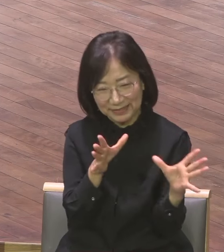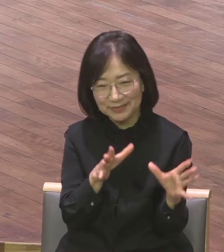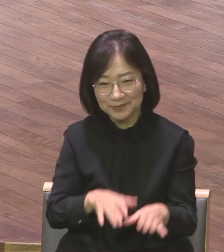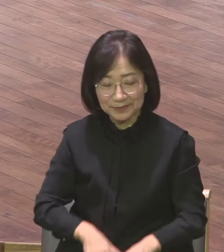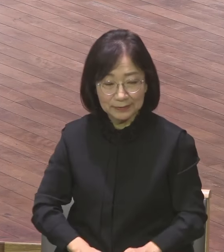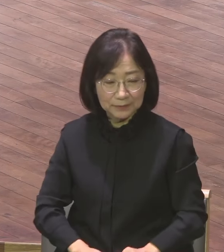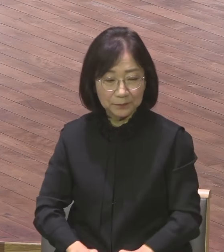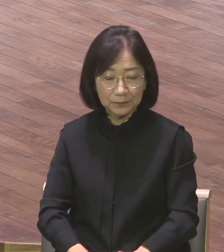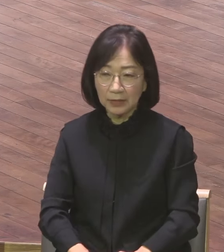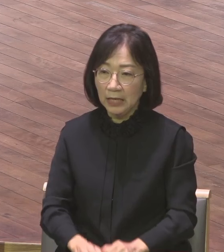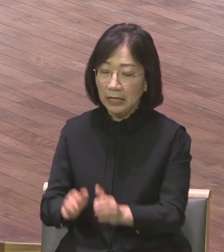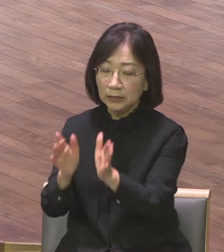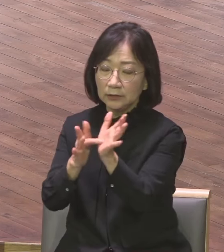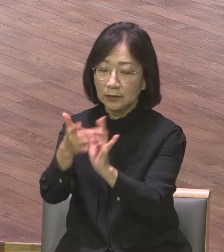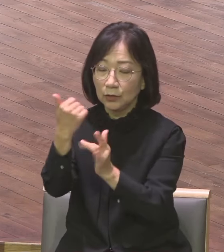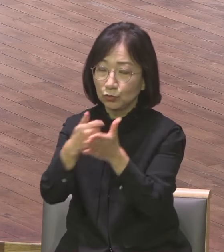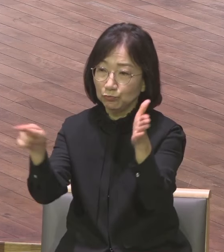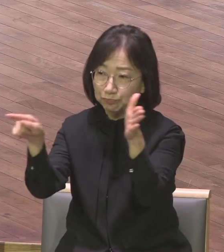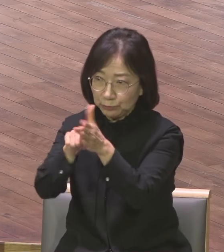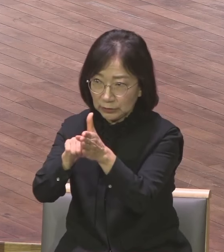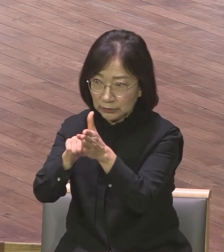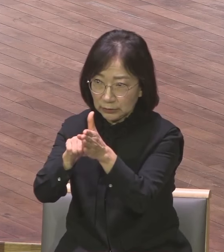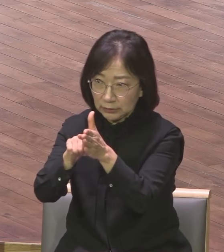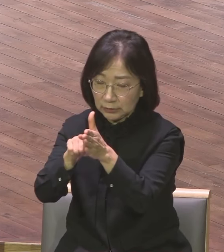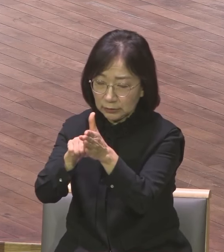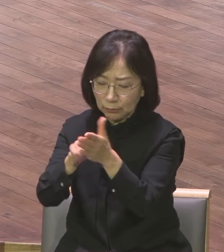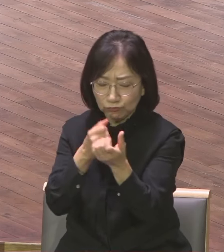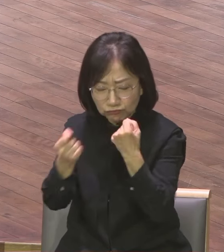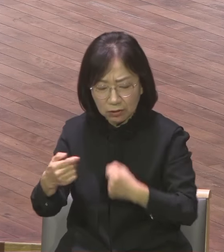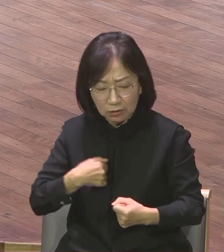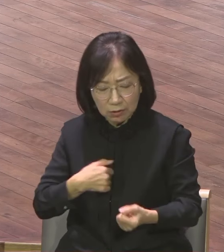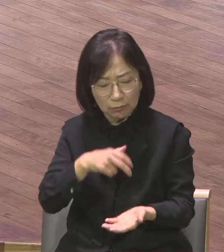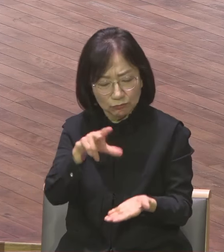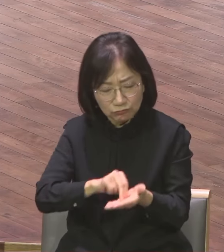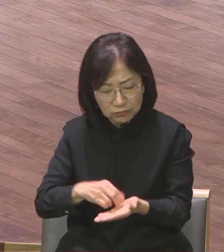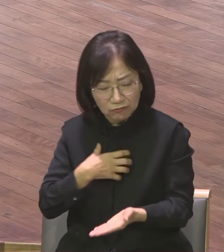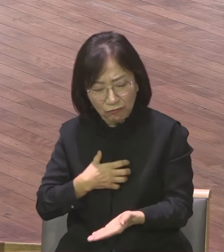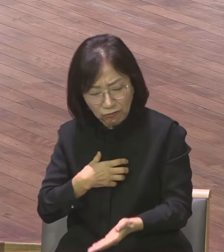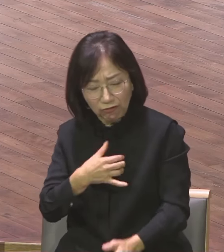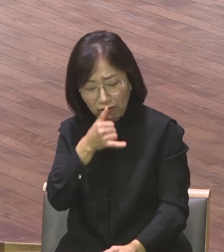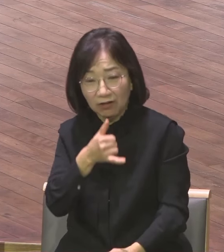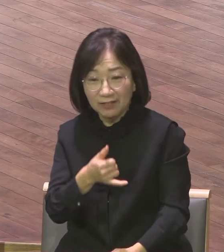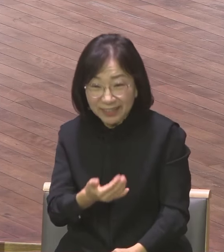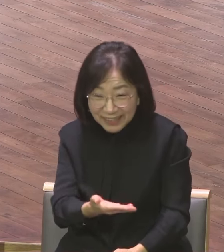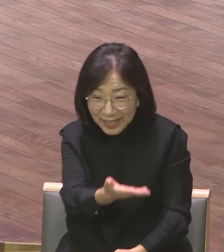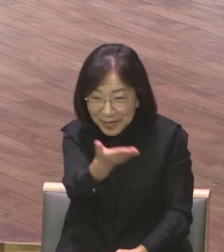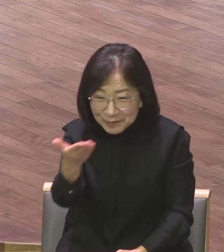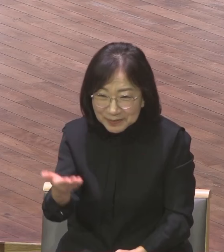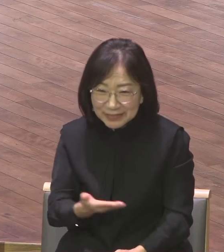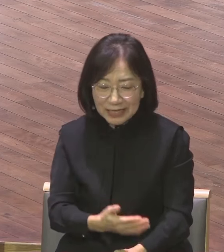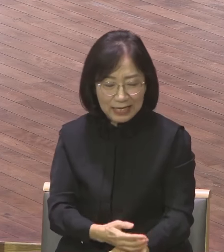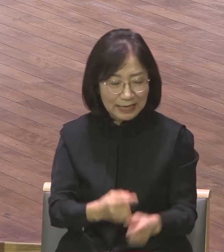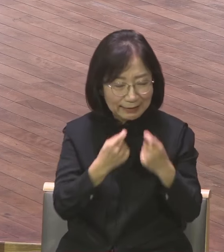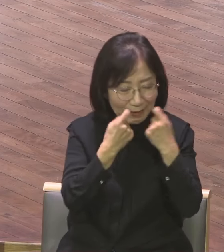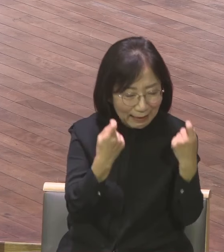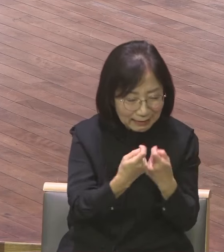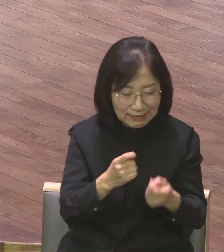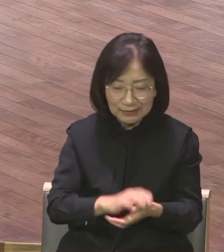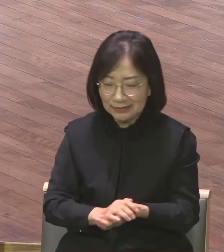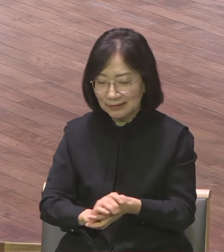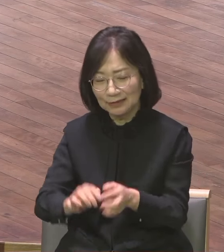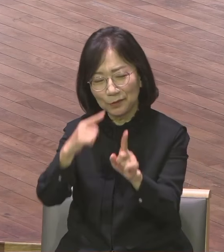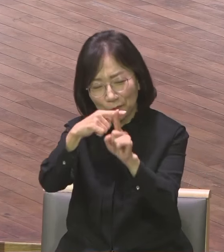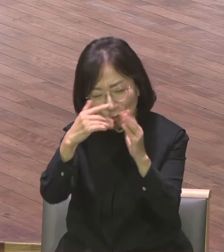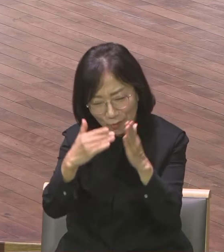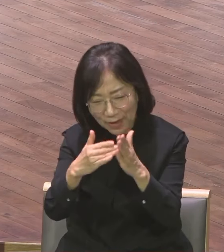예수 믿는데 문제 있다. 문제 있지요. 문제 있지요. 문제 많지요. 우리가 개인적으로나 교회적으로나 사역적으로 문제